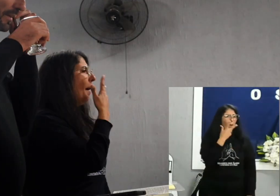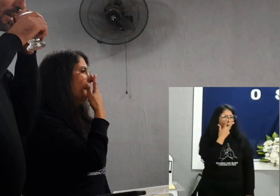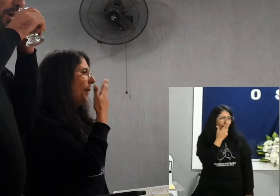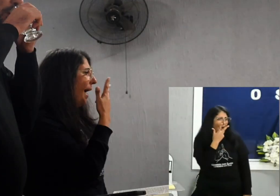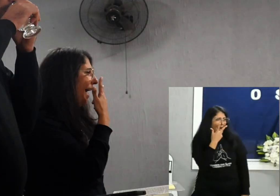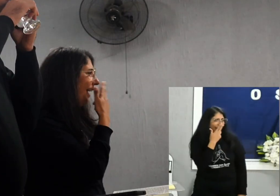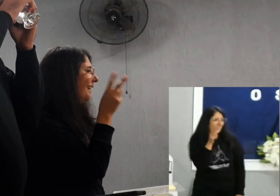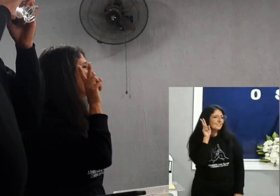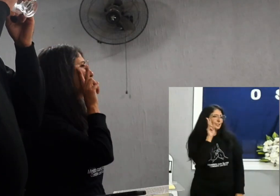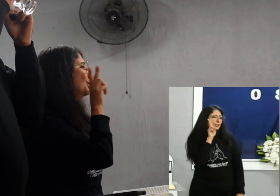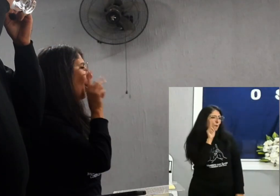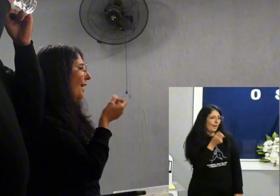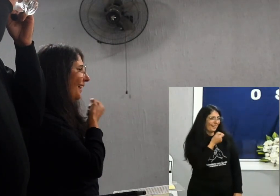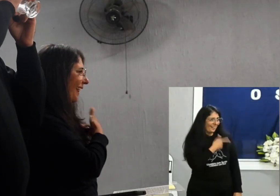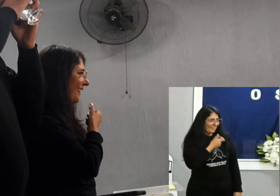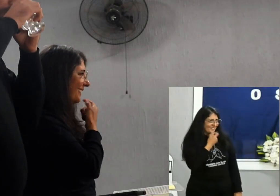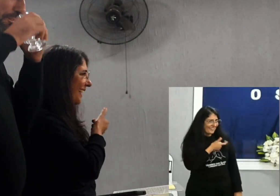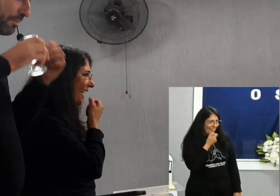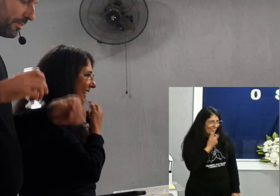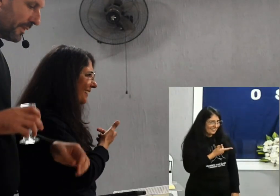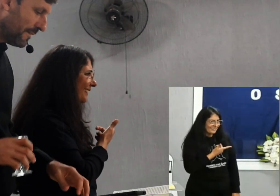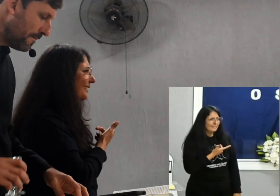Bíblia.